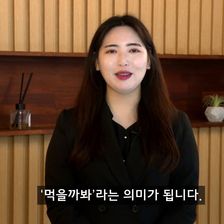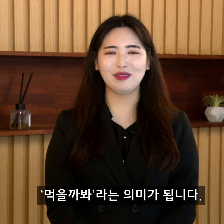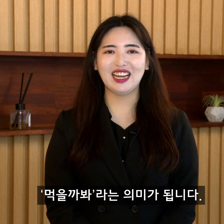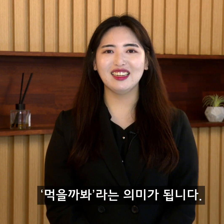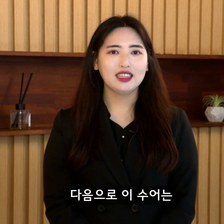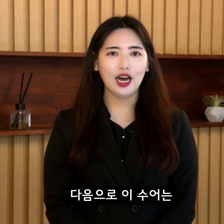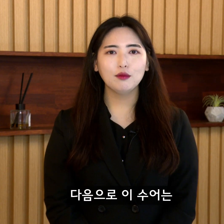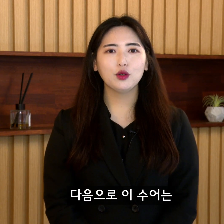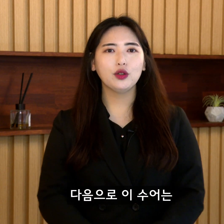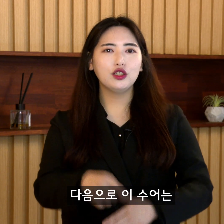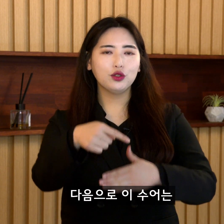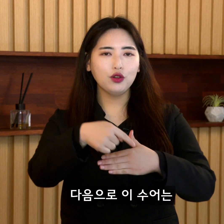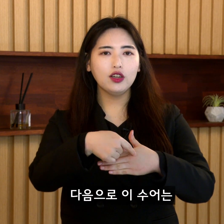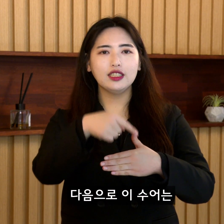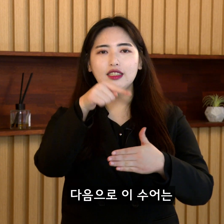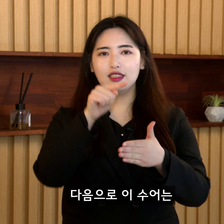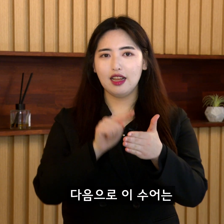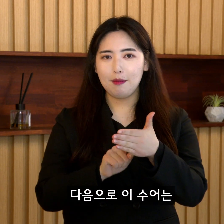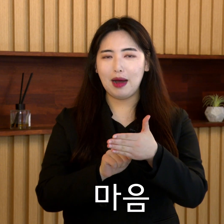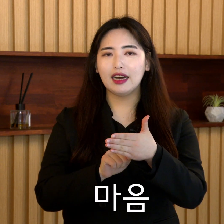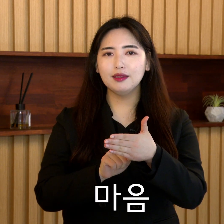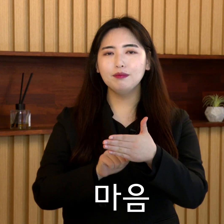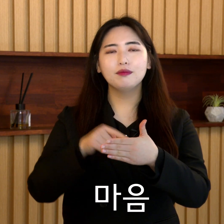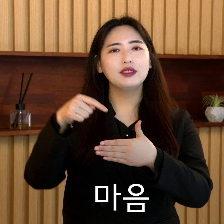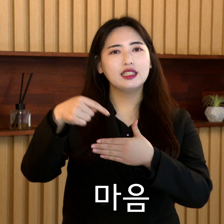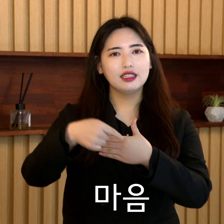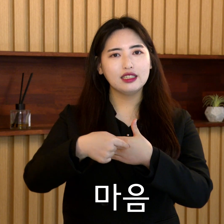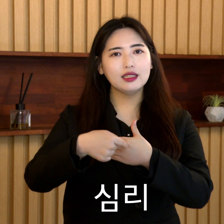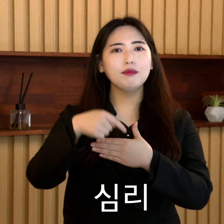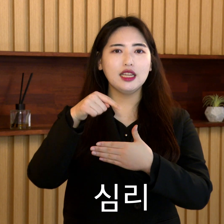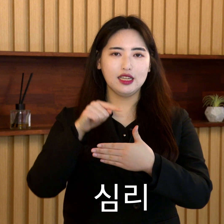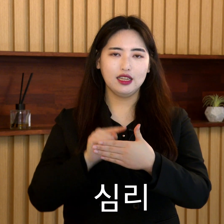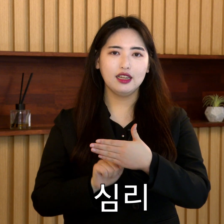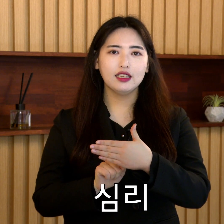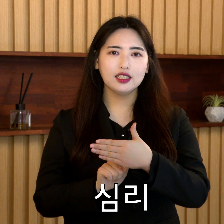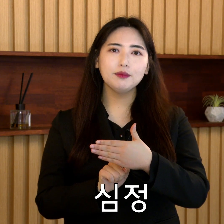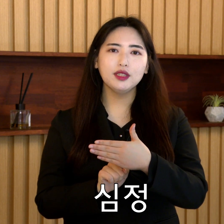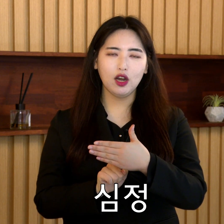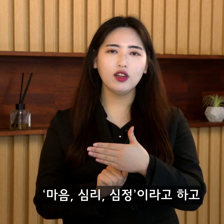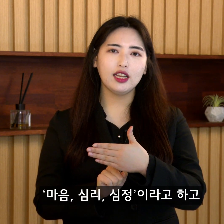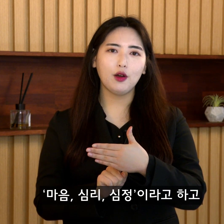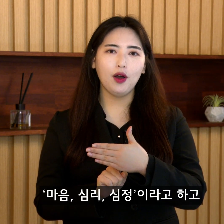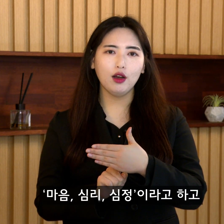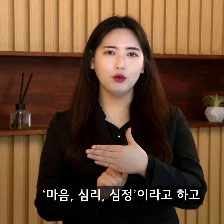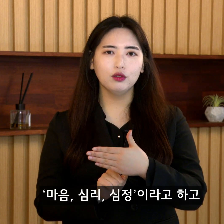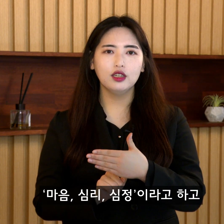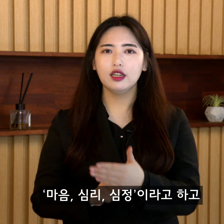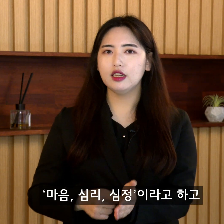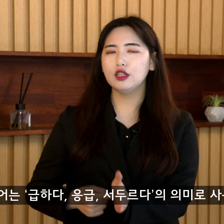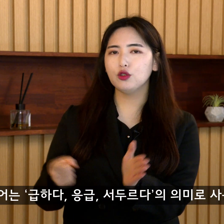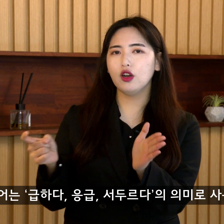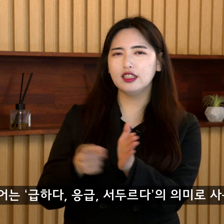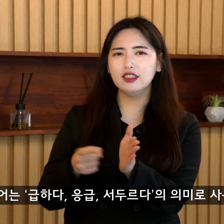됩니다. 다음으로 이 수어는 마음, 심리, 심정이라고 하고 이 수어는